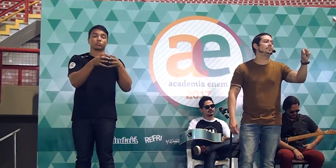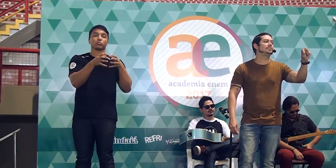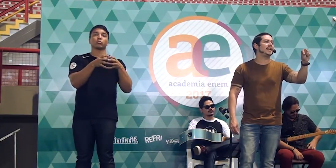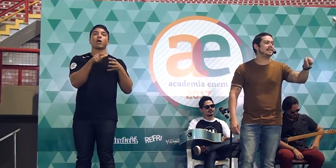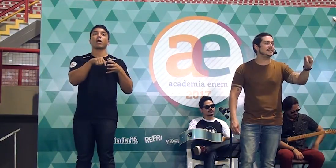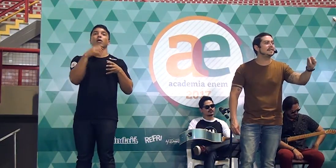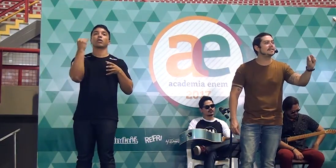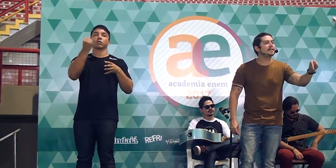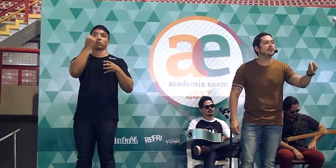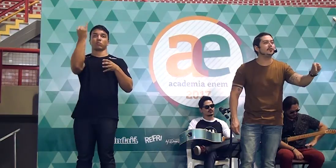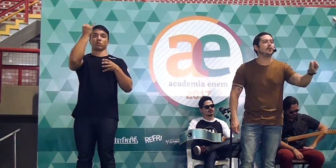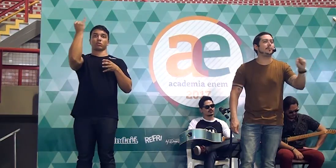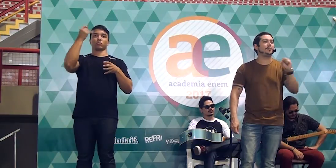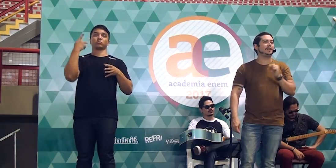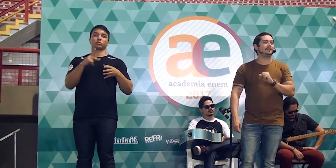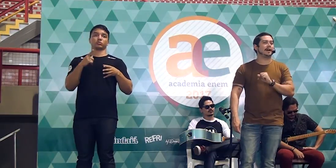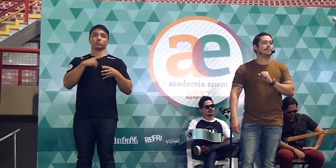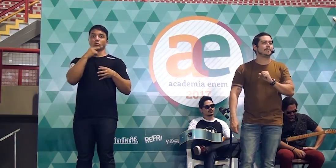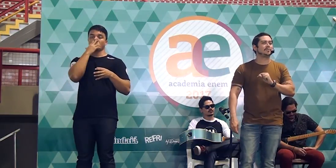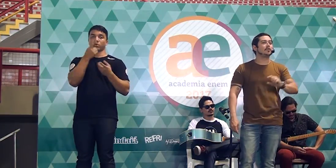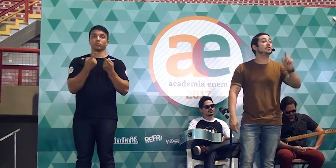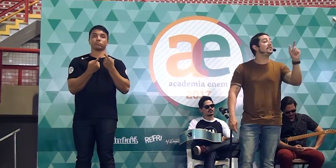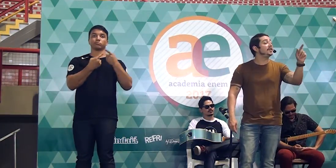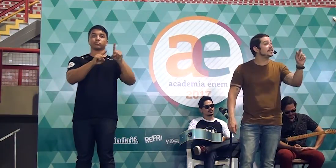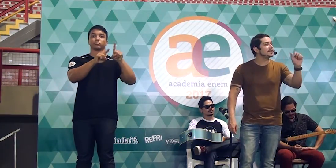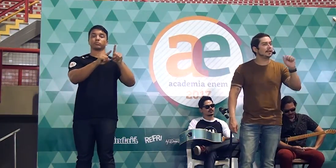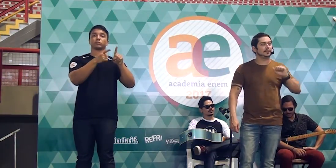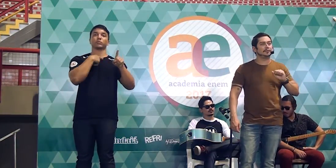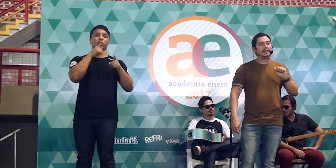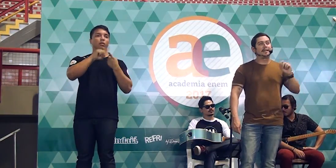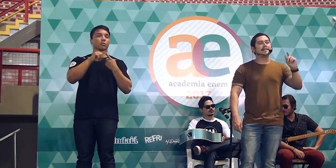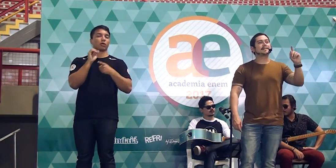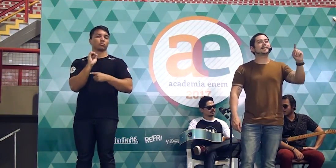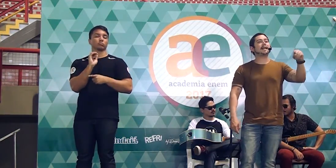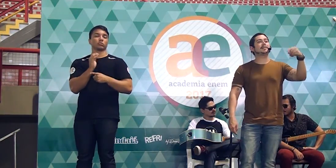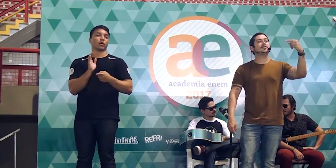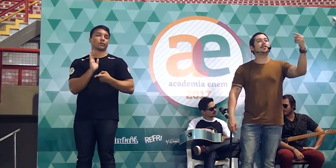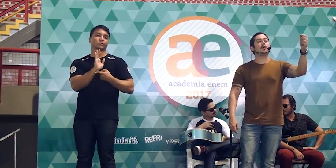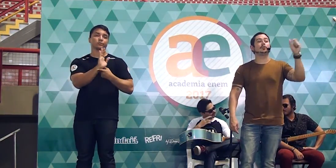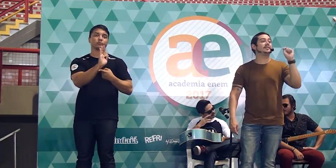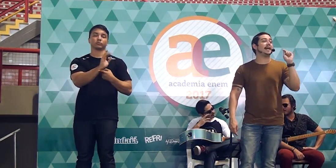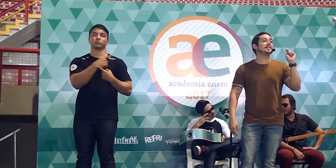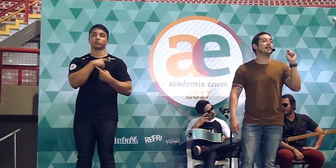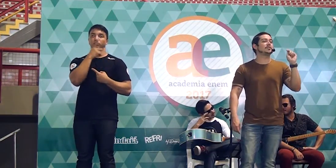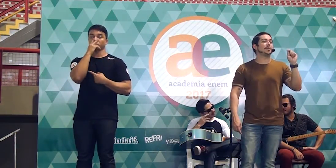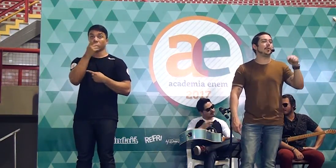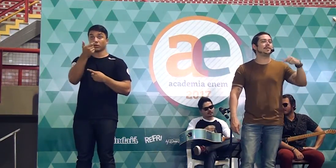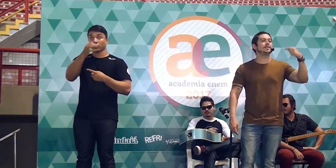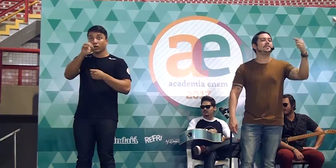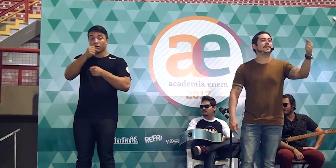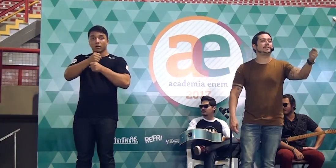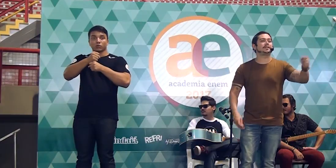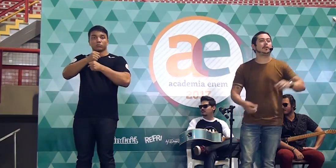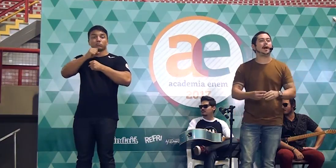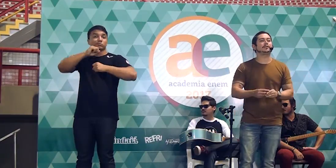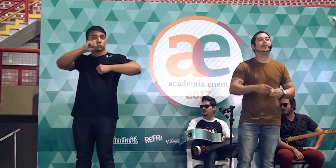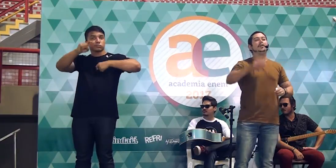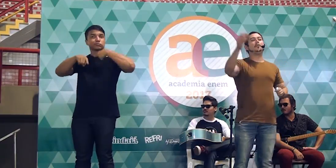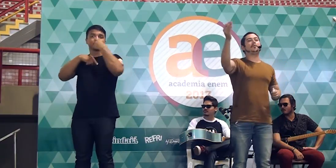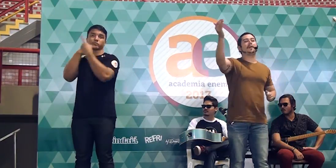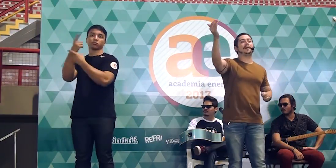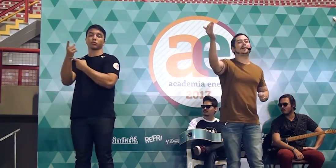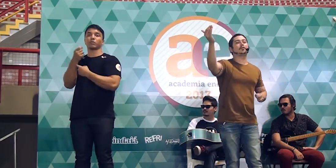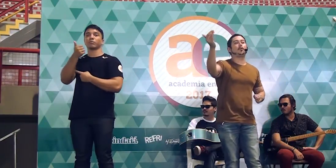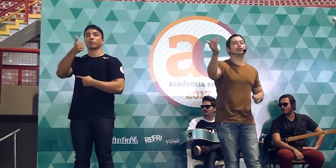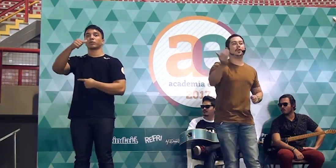papel decisivo no golpe militar. Inclusive financiando. 7 ou 10 anos depois, em 74,